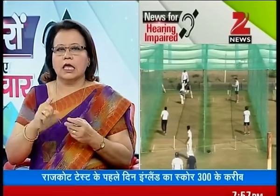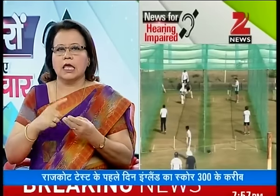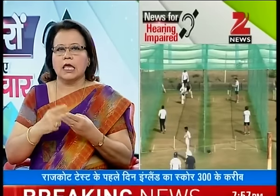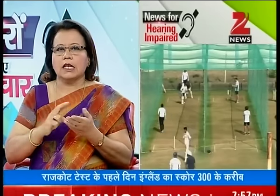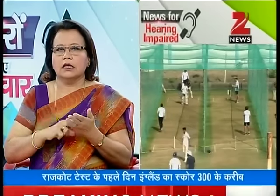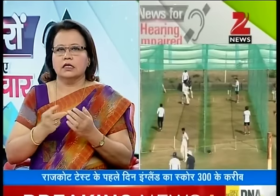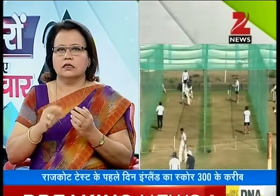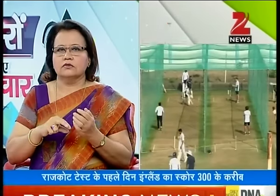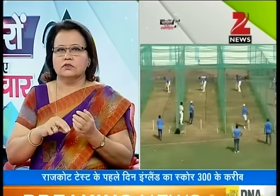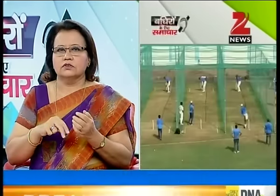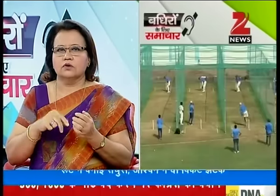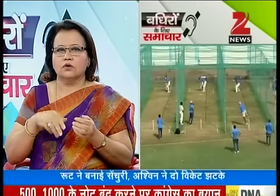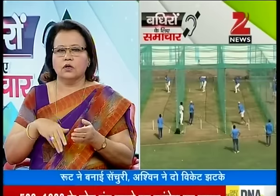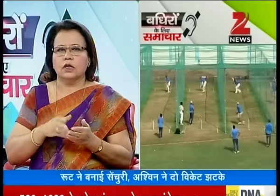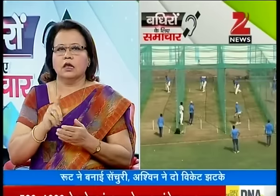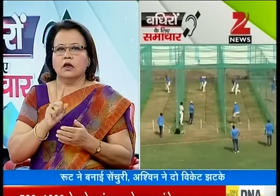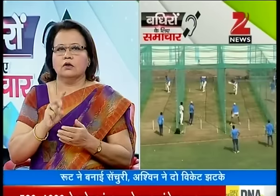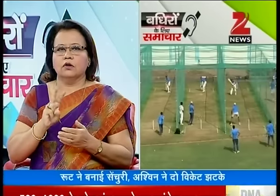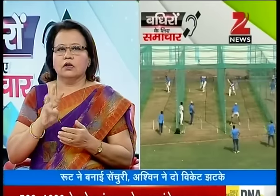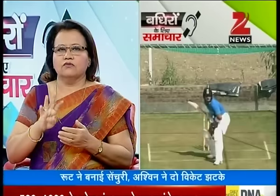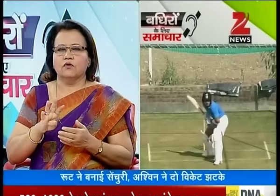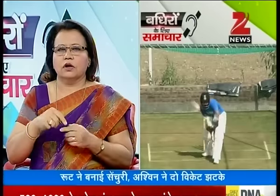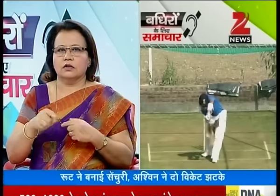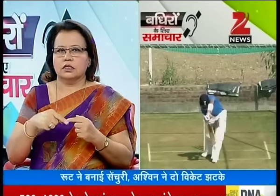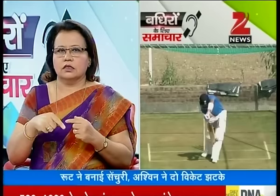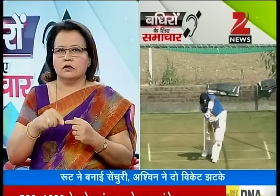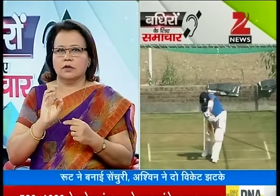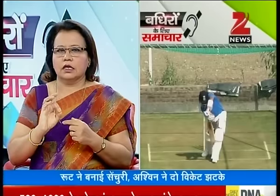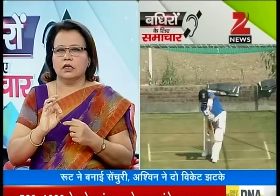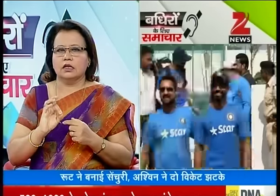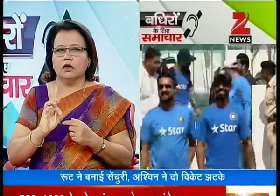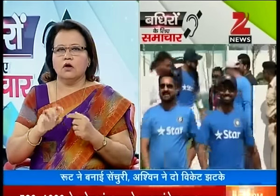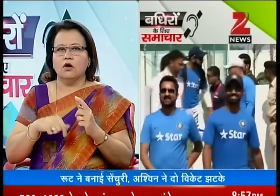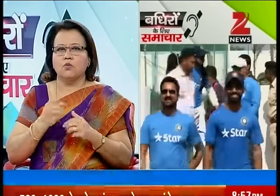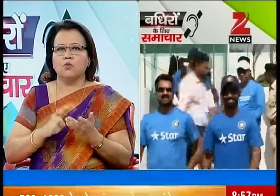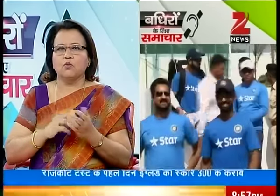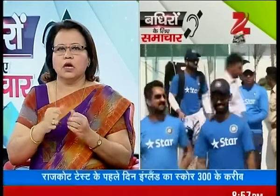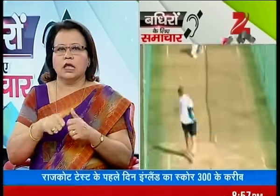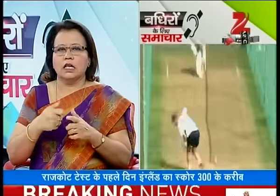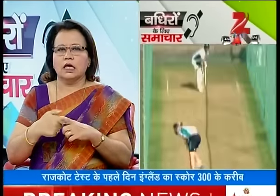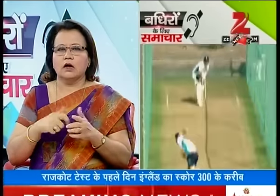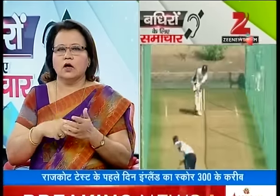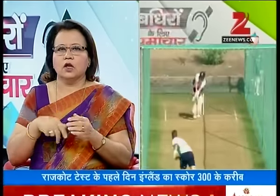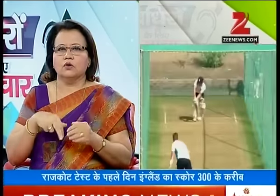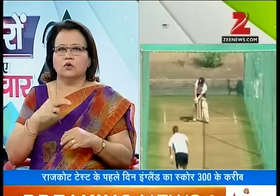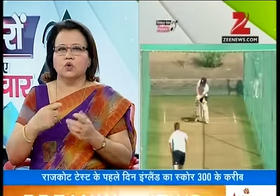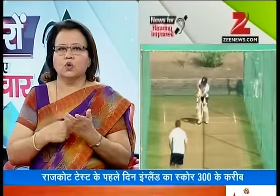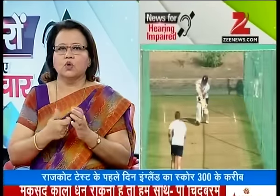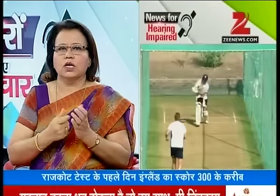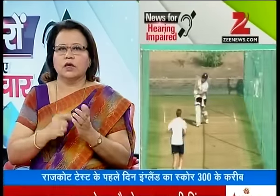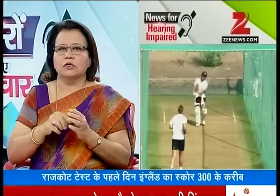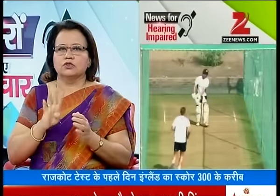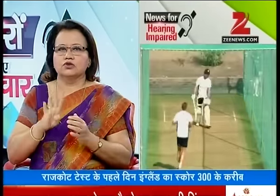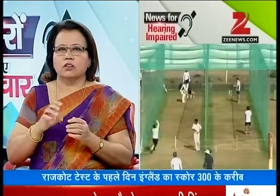है। इंग्लैंड की तरफ से जो रूट ने 124 रन की शानदार पारी खेली, मोइन अली और रूट के